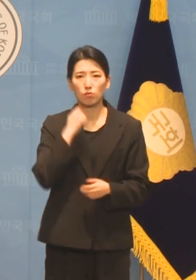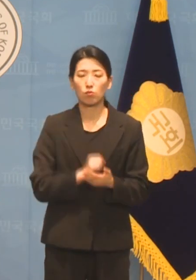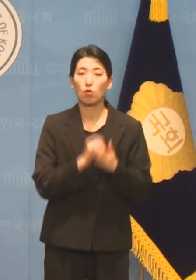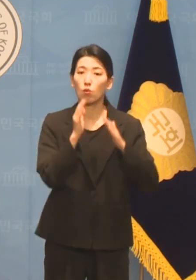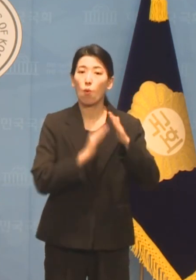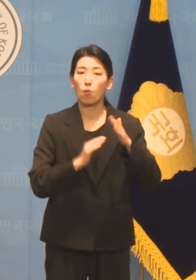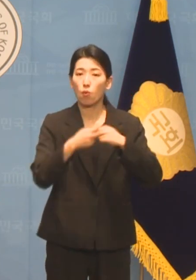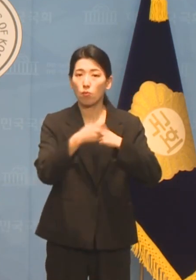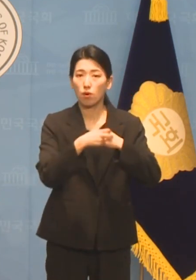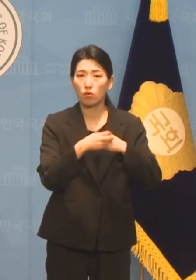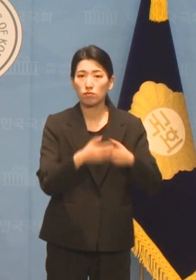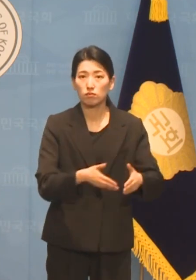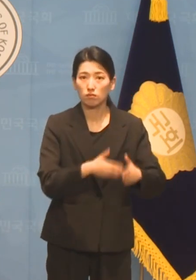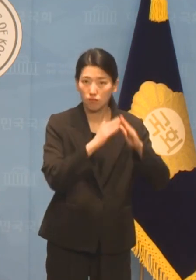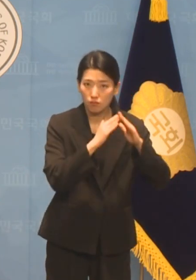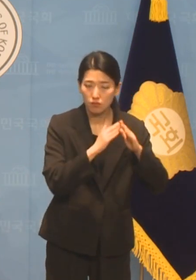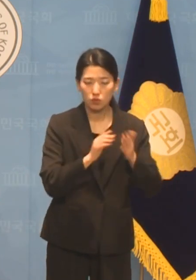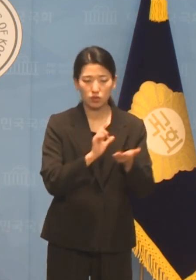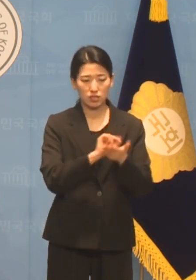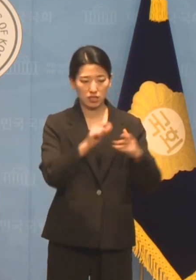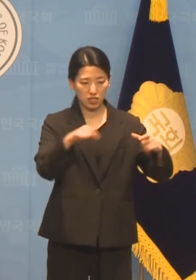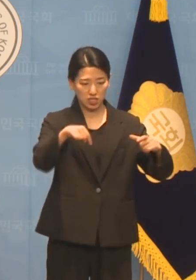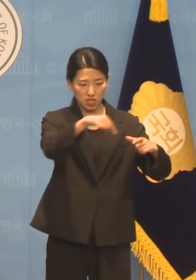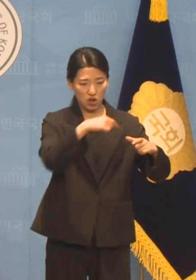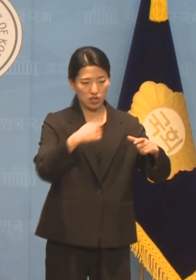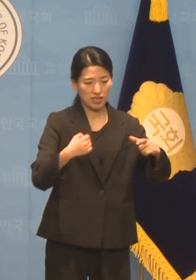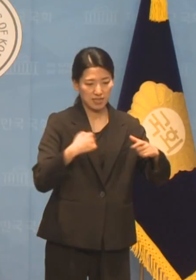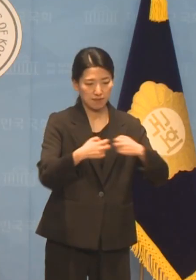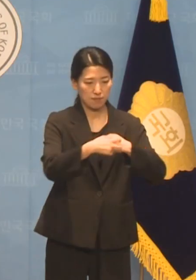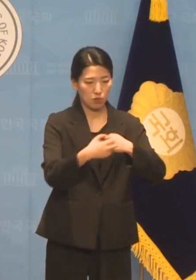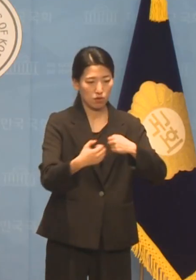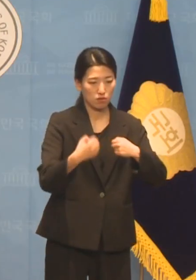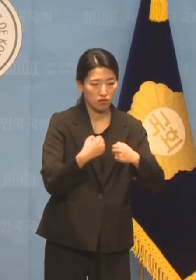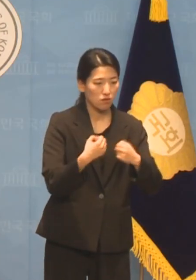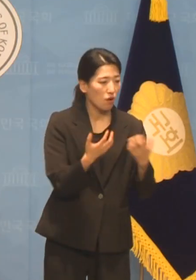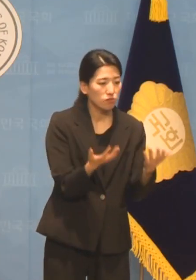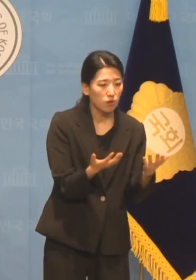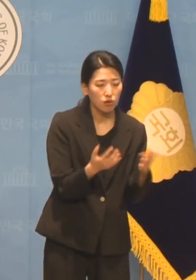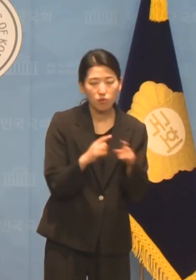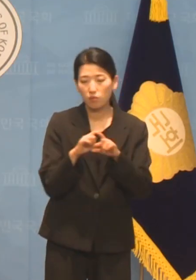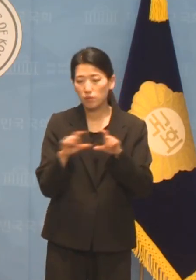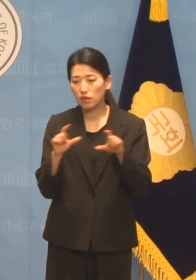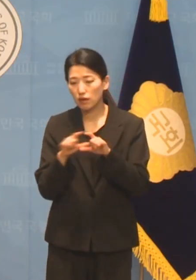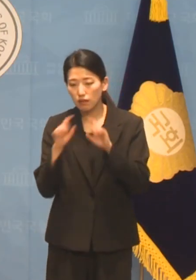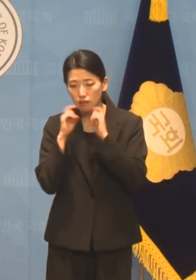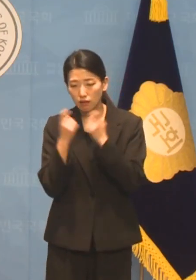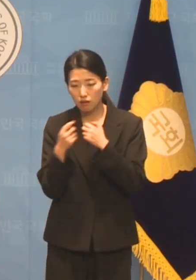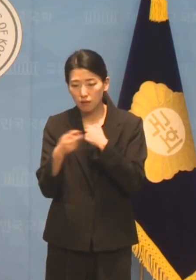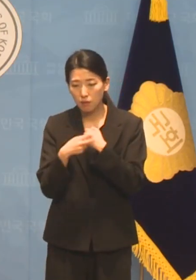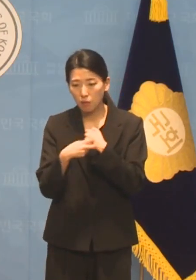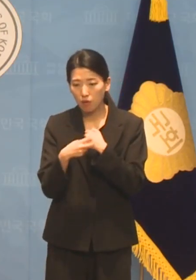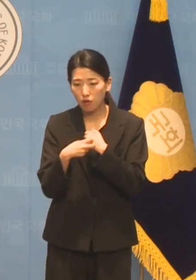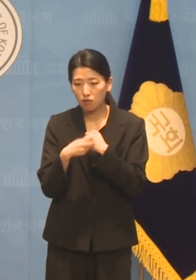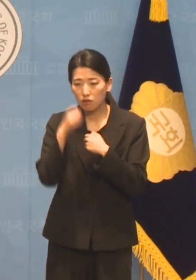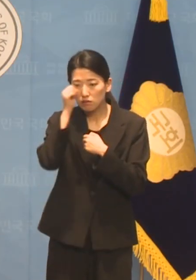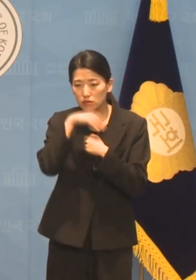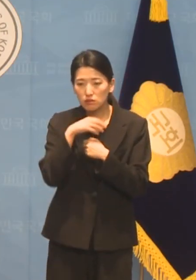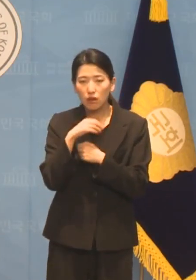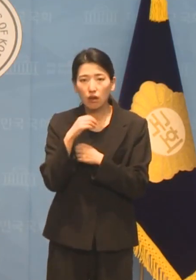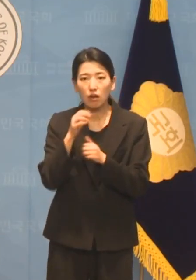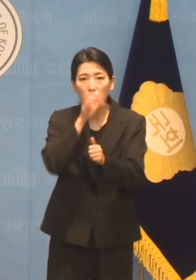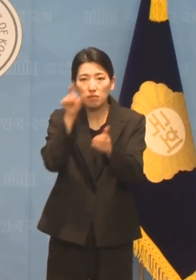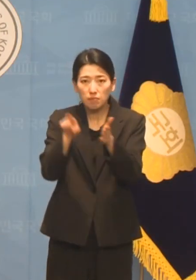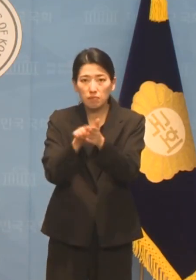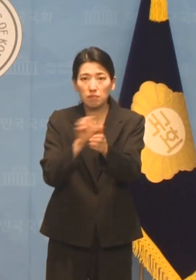설립이나 지역 거점 병원의 역할 강화 없이 민간병원에 의존해서는 의료 공백, 지역 의료 불균형